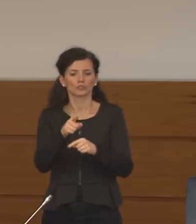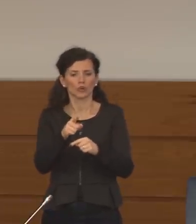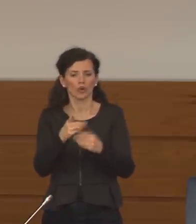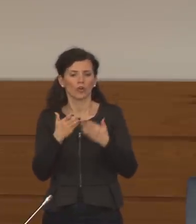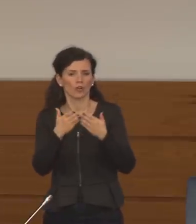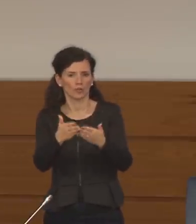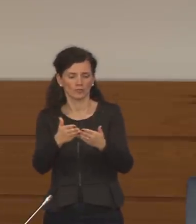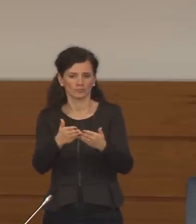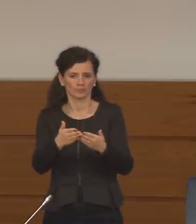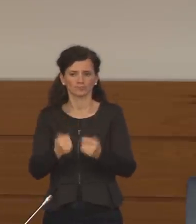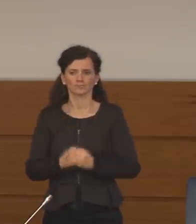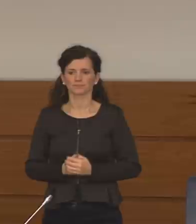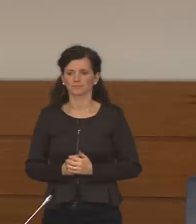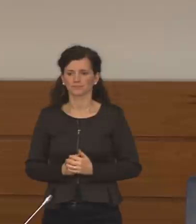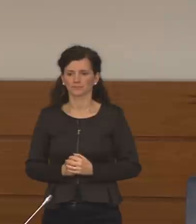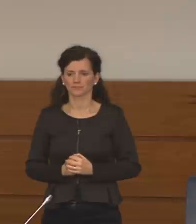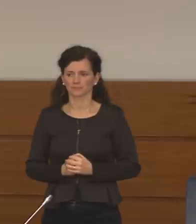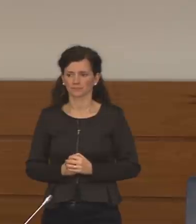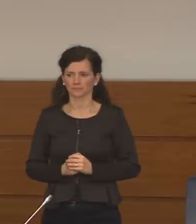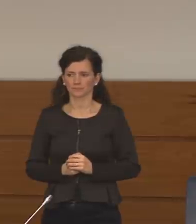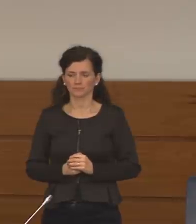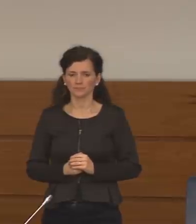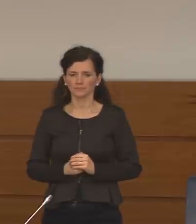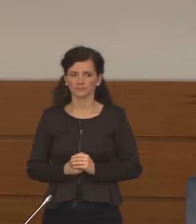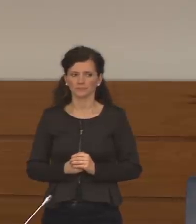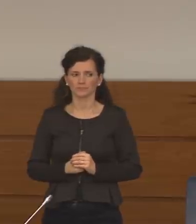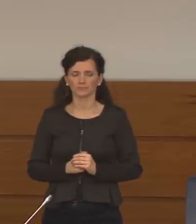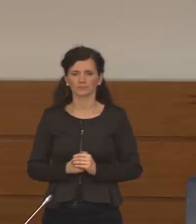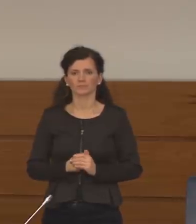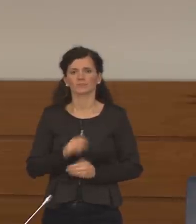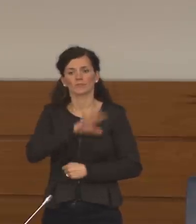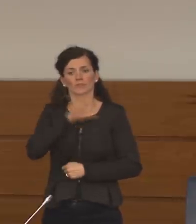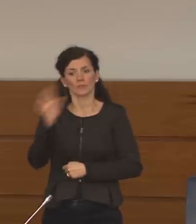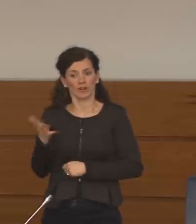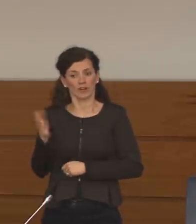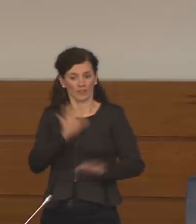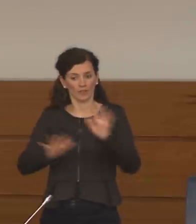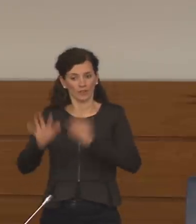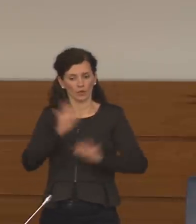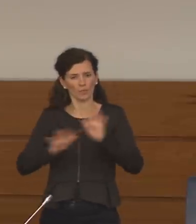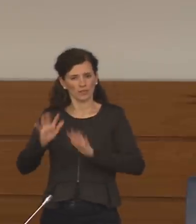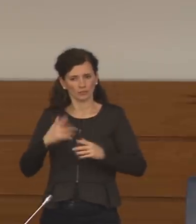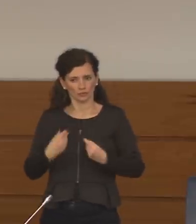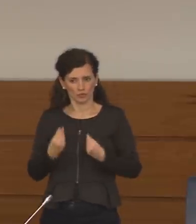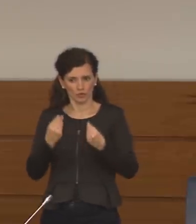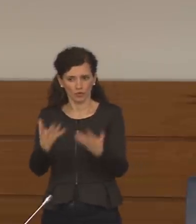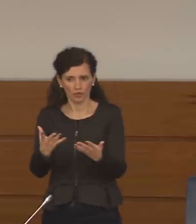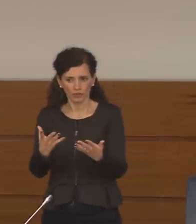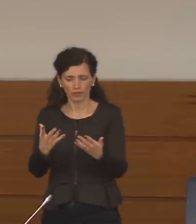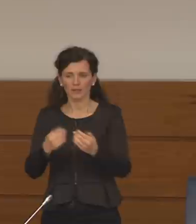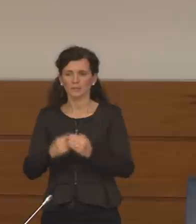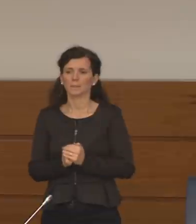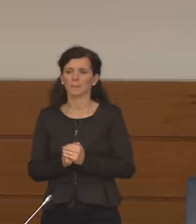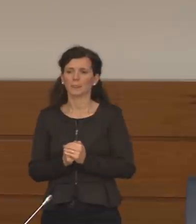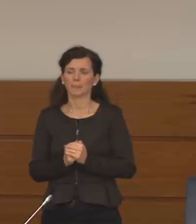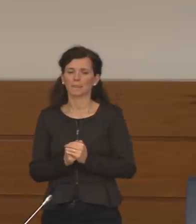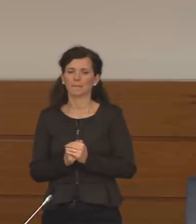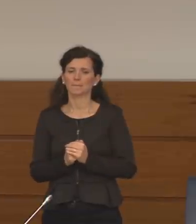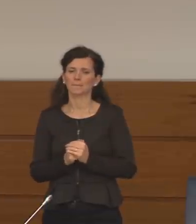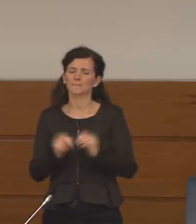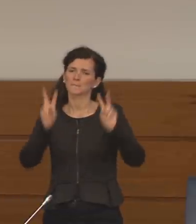in campo altro dato che volevo dare questo del tema